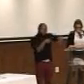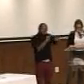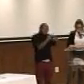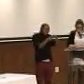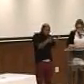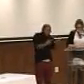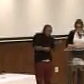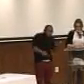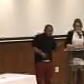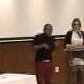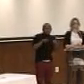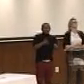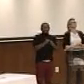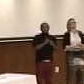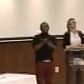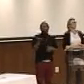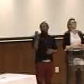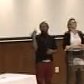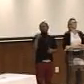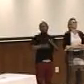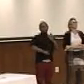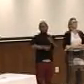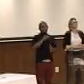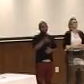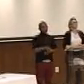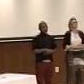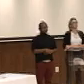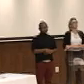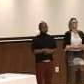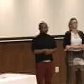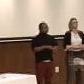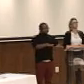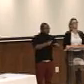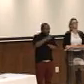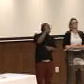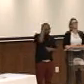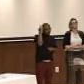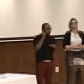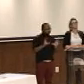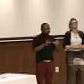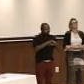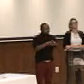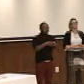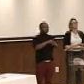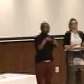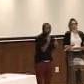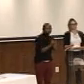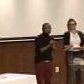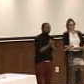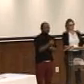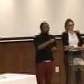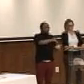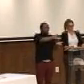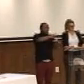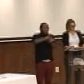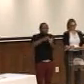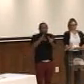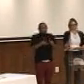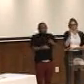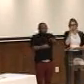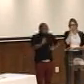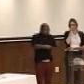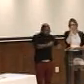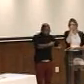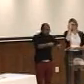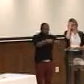na primeira vez, em debate, em discussão com a comunidade, em todos os campi, porque é importante rever, sim. O organograma tem